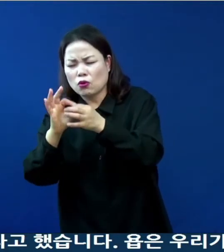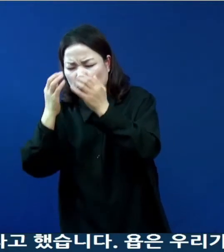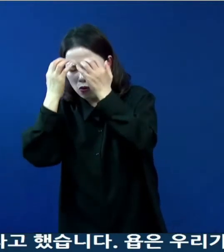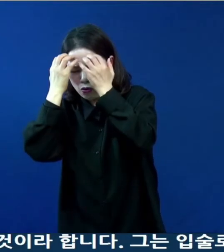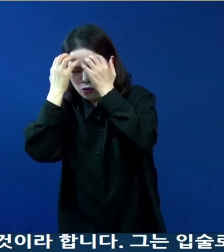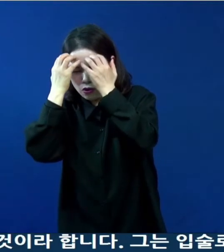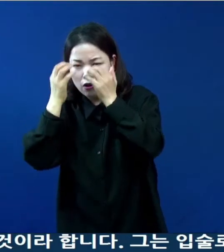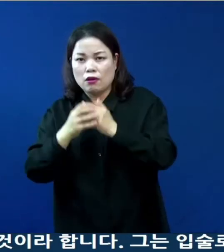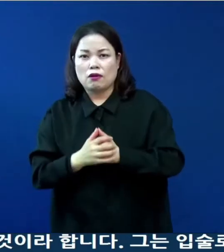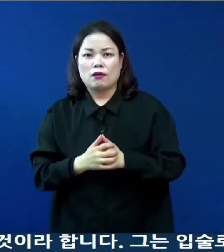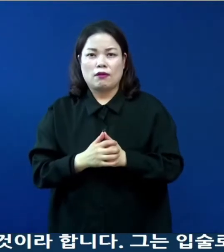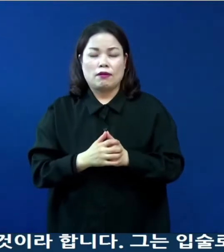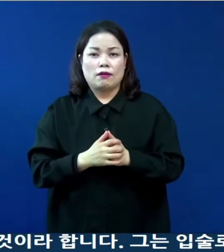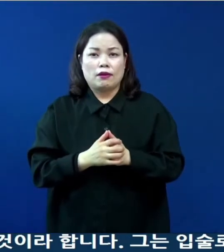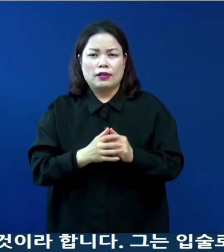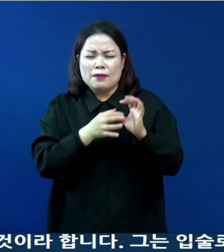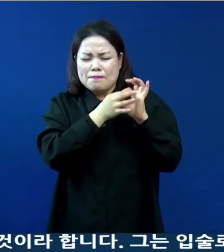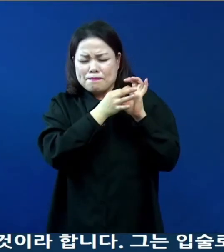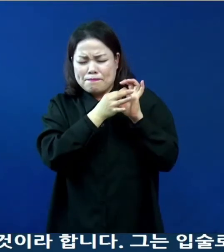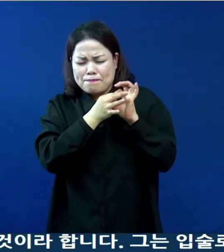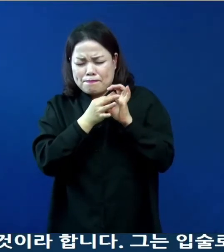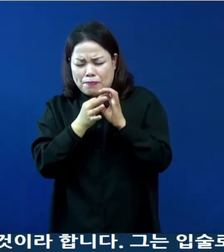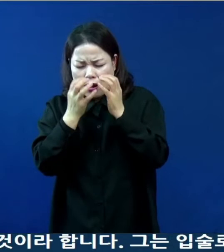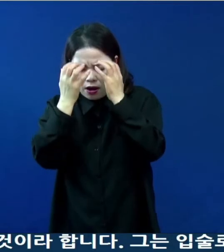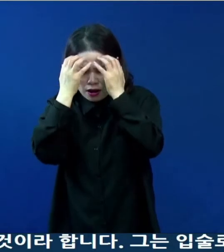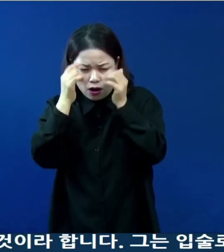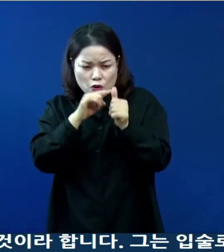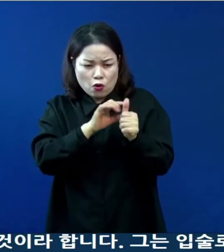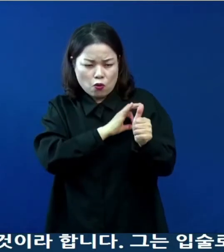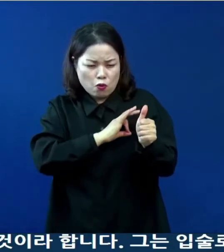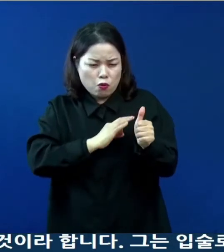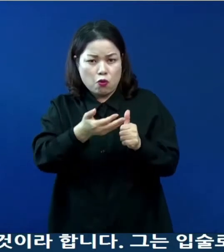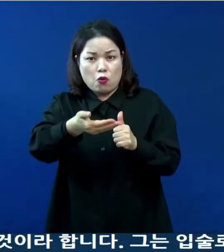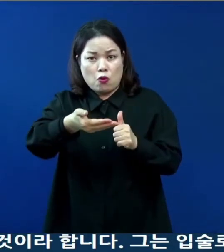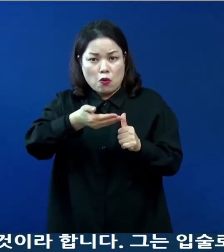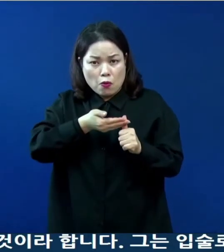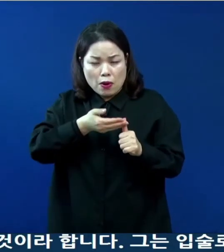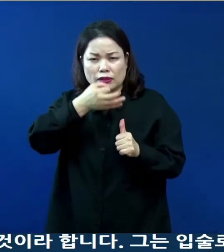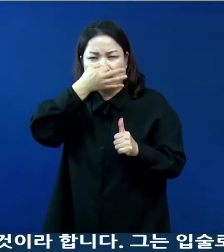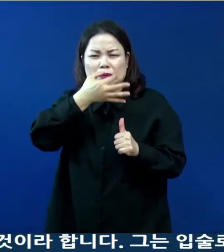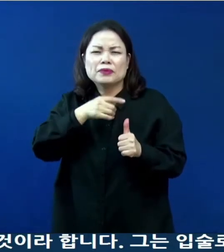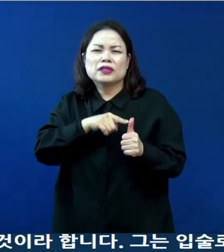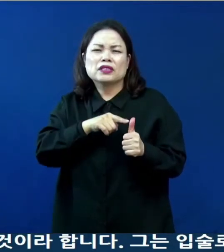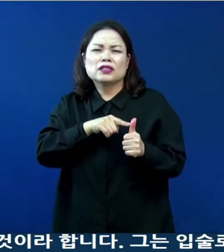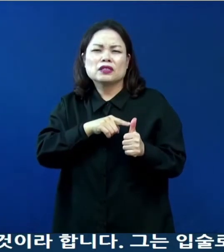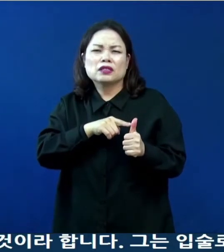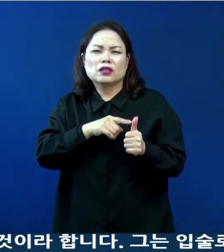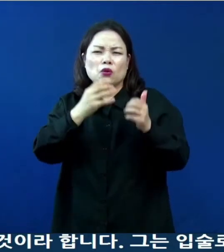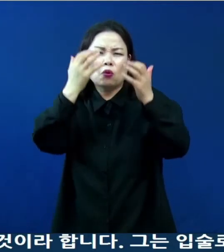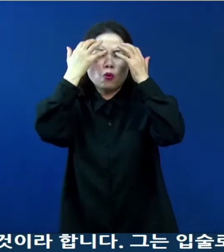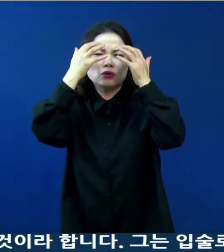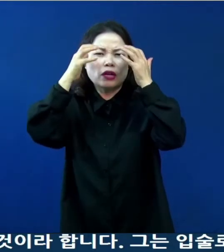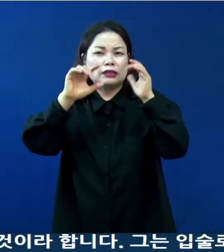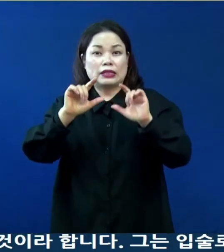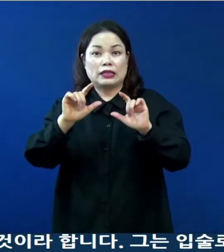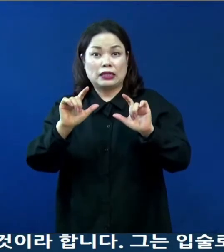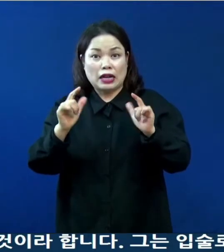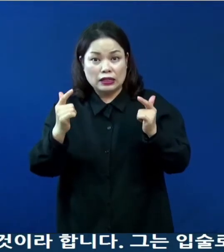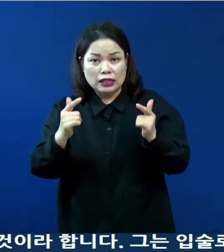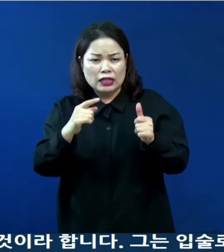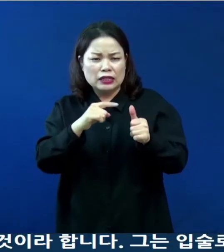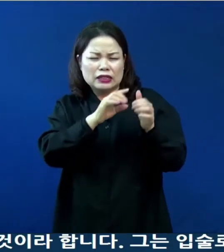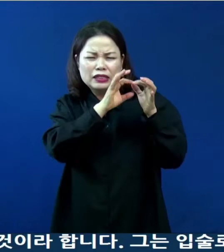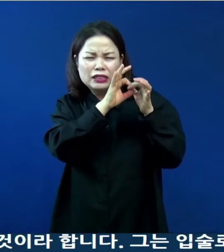고난이었습니다. 이 지속적인 고난을 욥은 받으면서 욥이 가장 힘들어했던 것은 그 고난 자체가 아니라